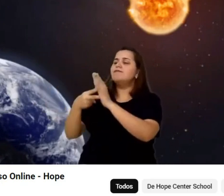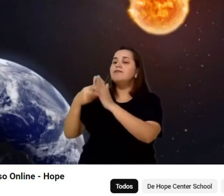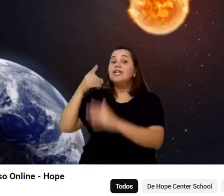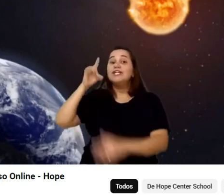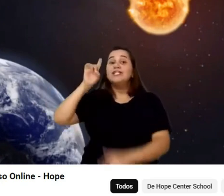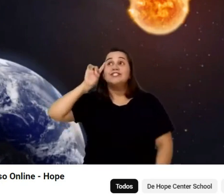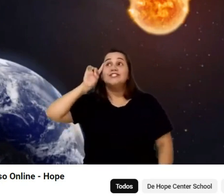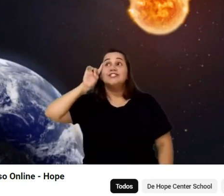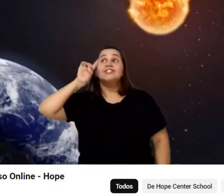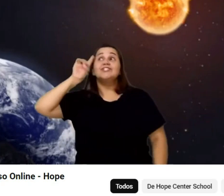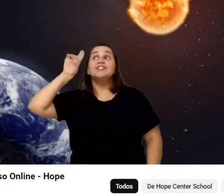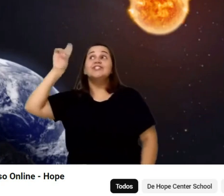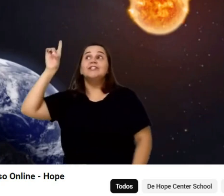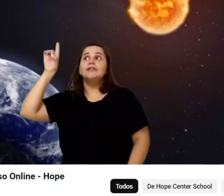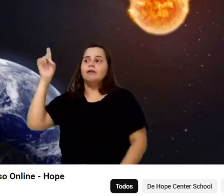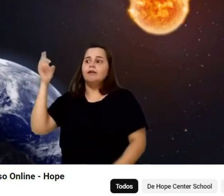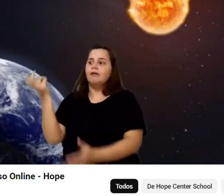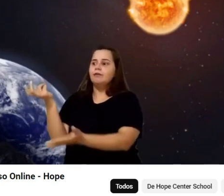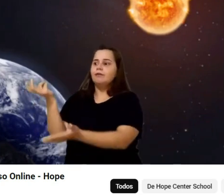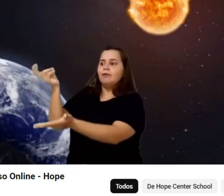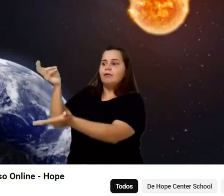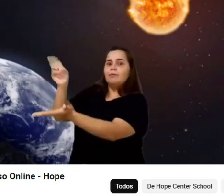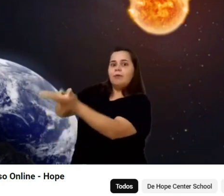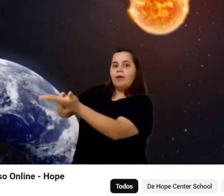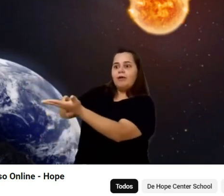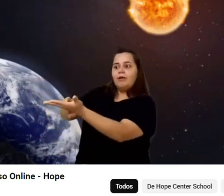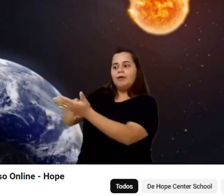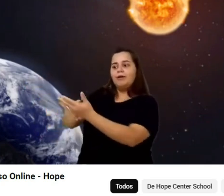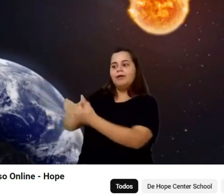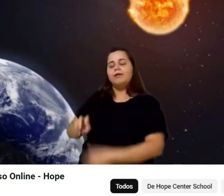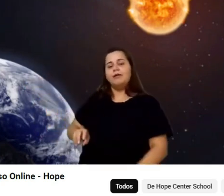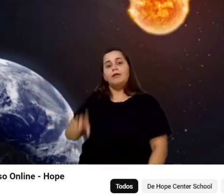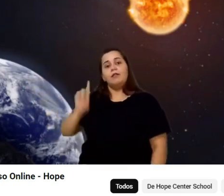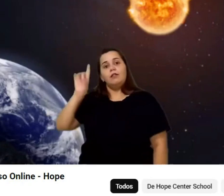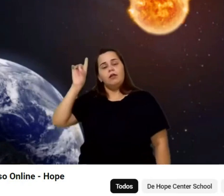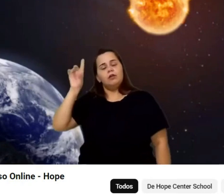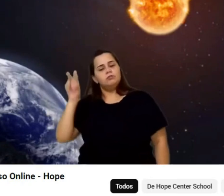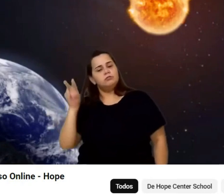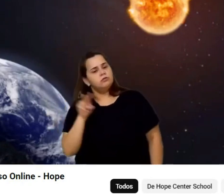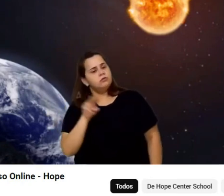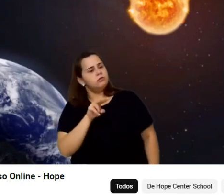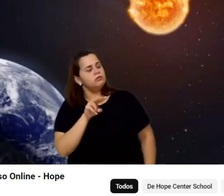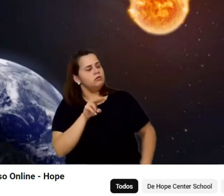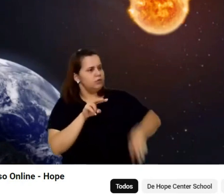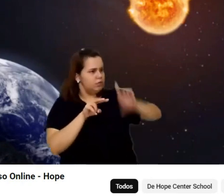Sol, que significa dia. E foi manhã